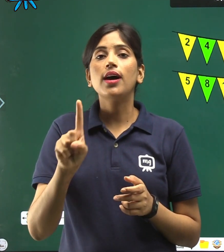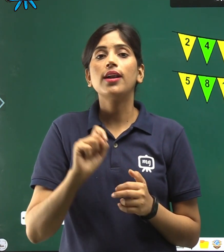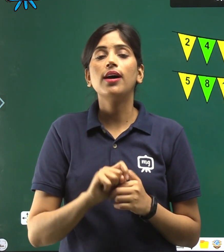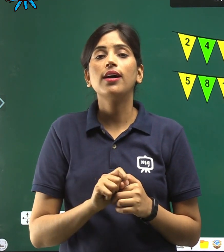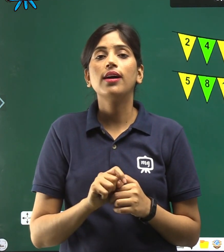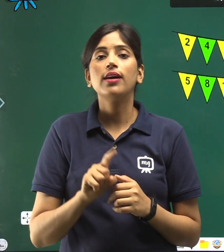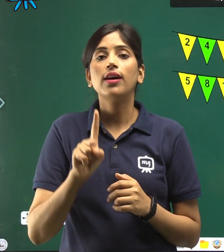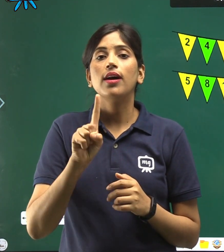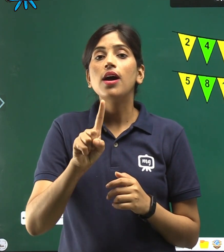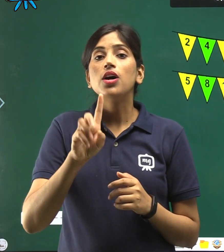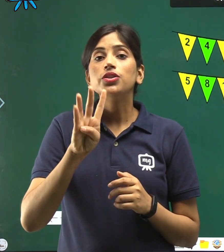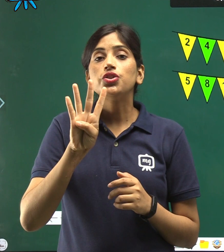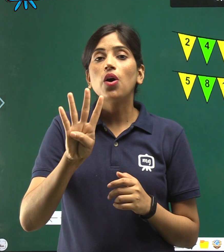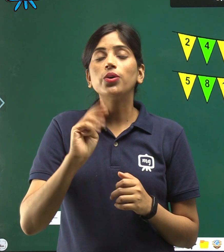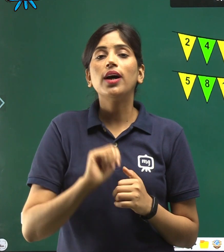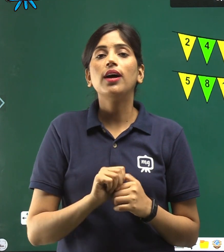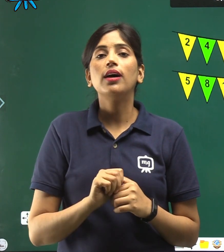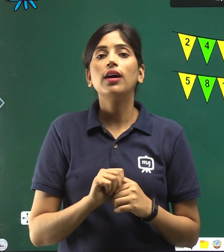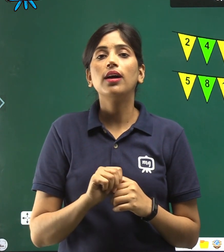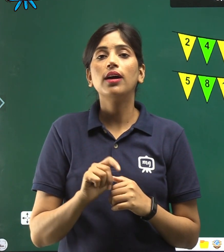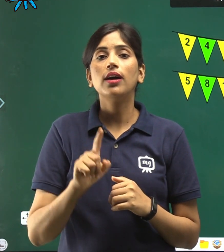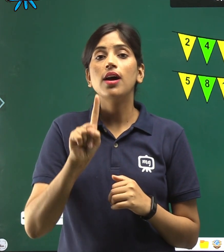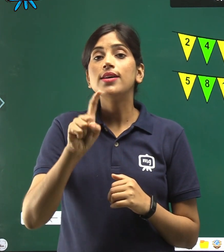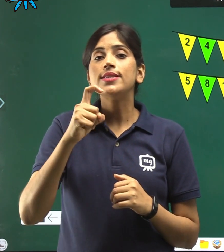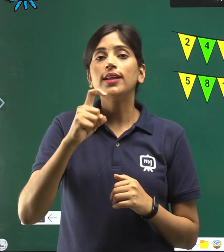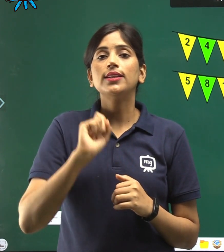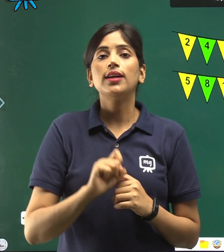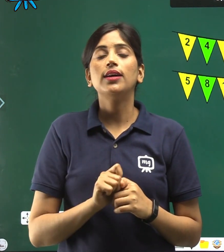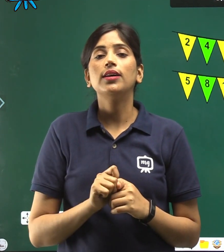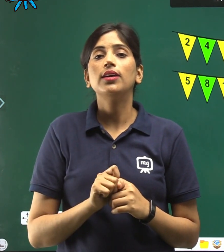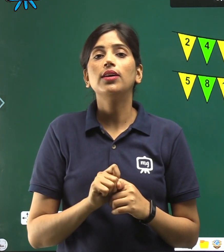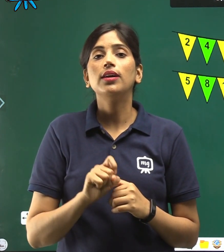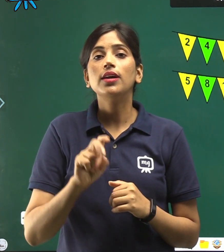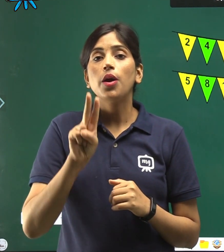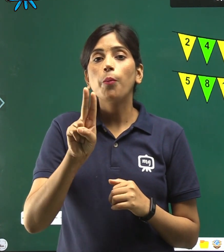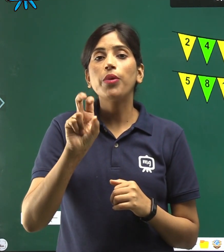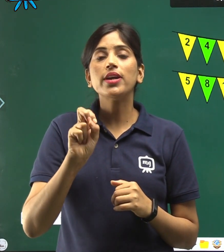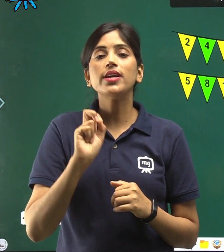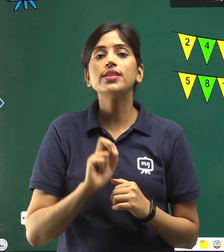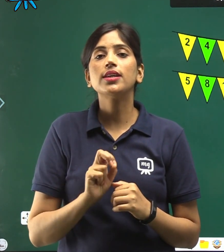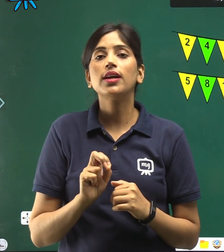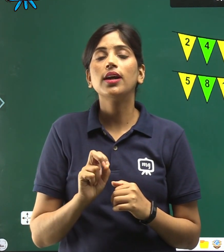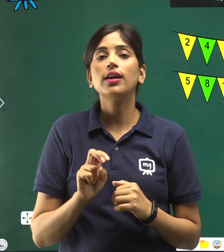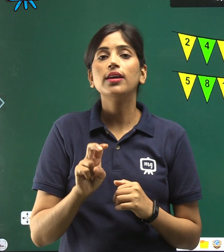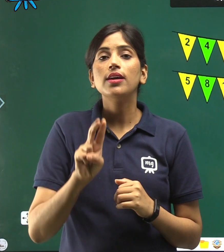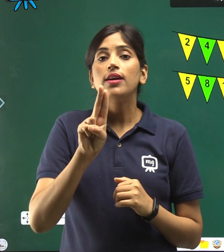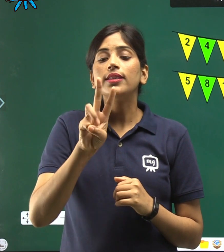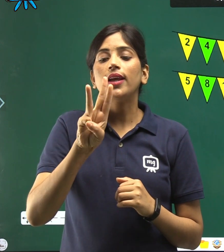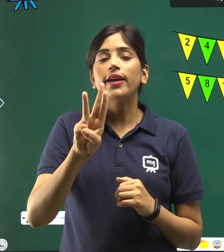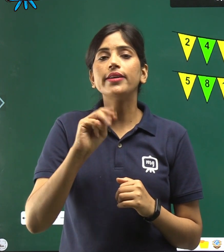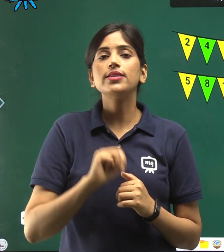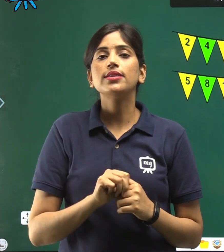11, 14, 17, 20,